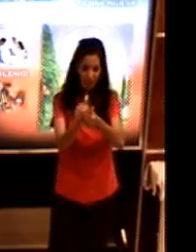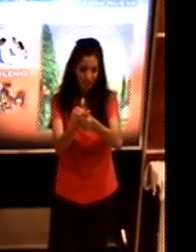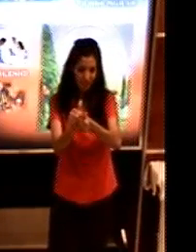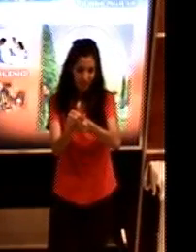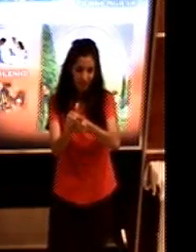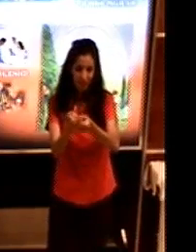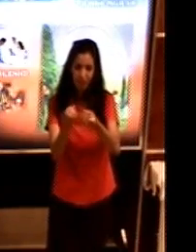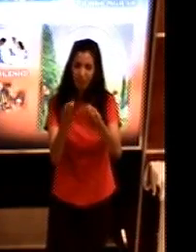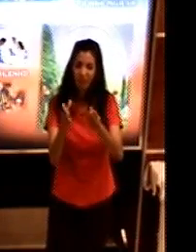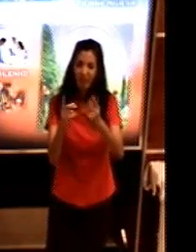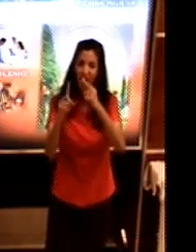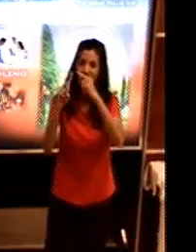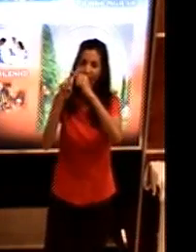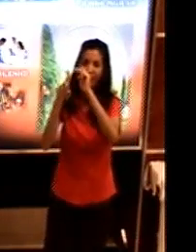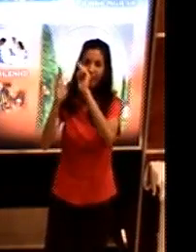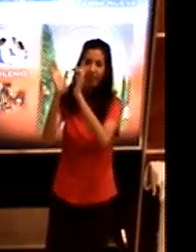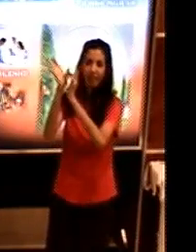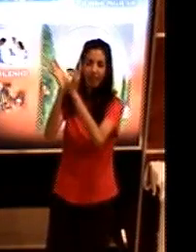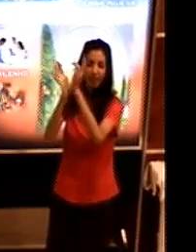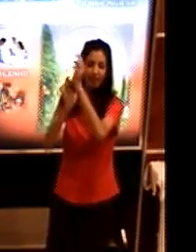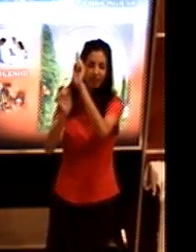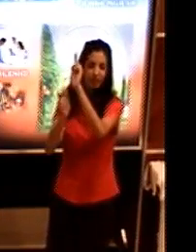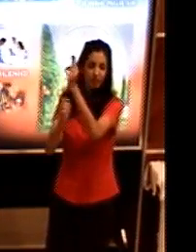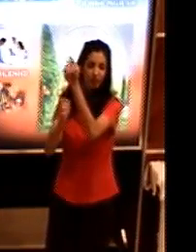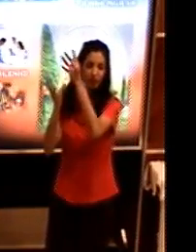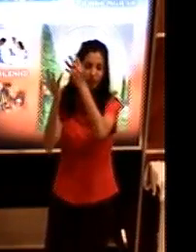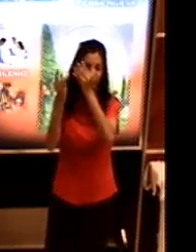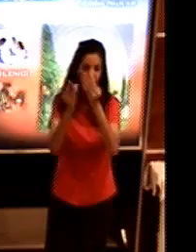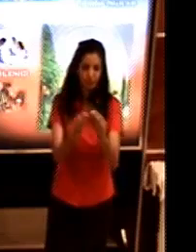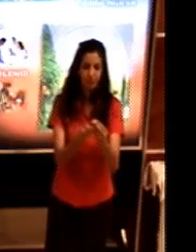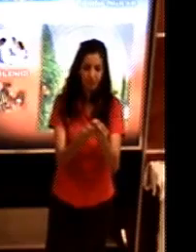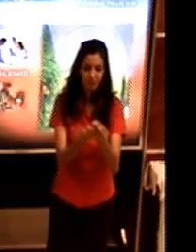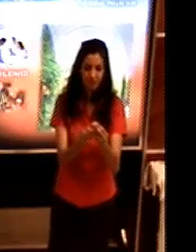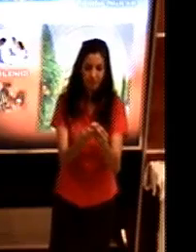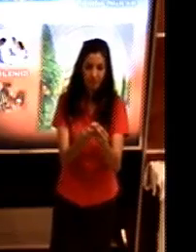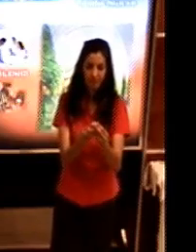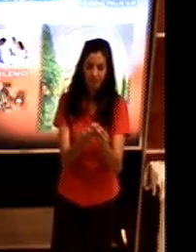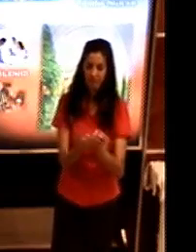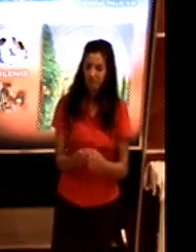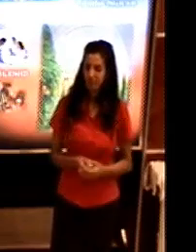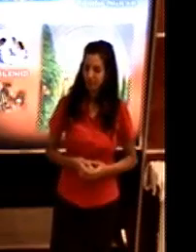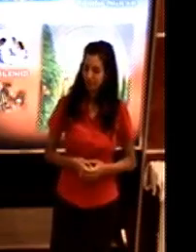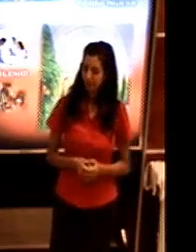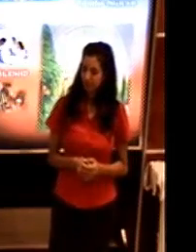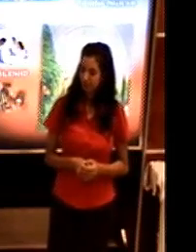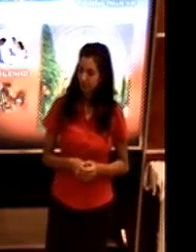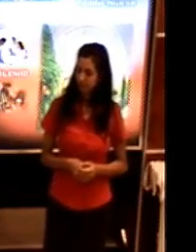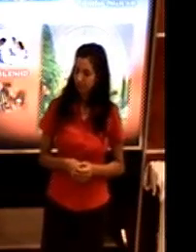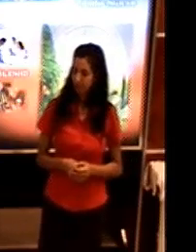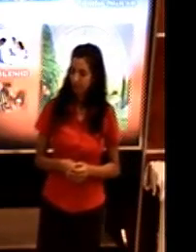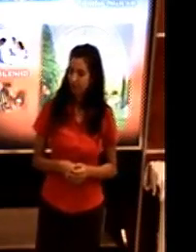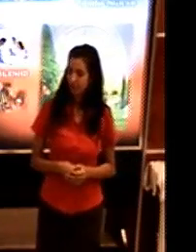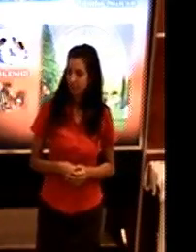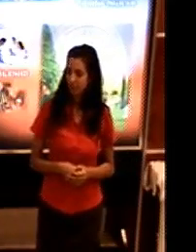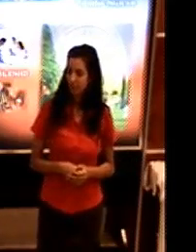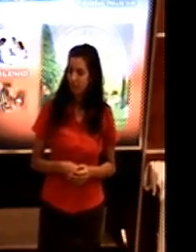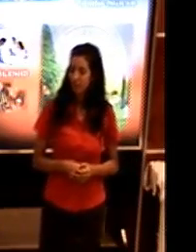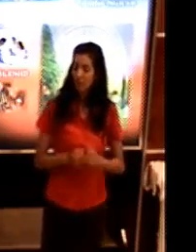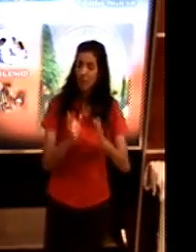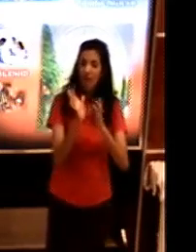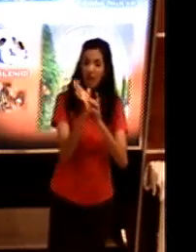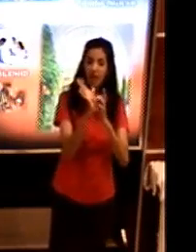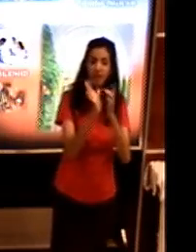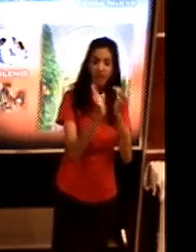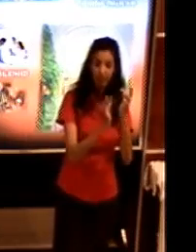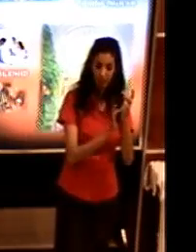la sangre de ¿quién? Por la sangre de Cristo, nuestro poderoso Salvador. Hermanos, Cristo fue predicado por